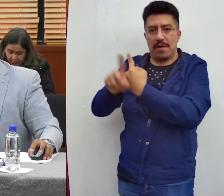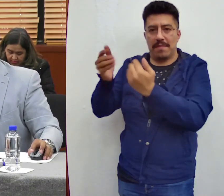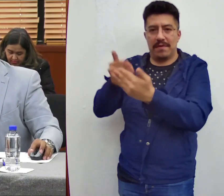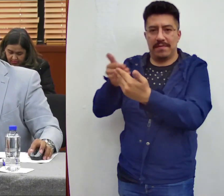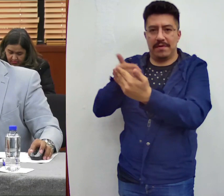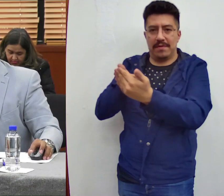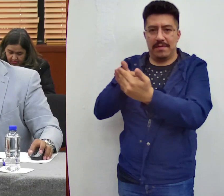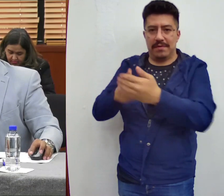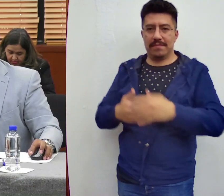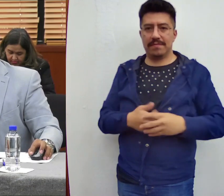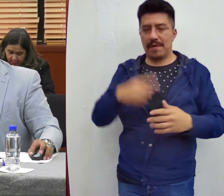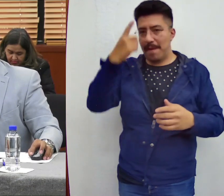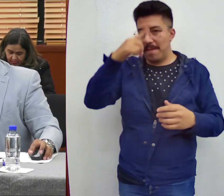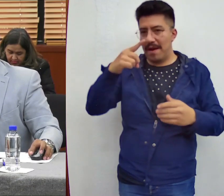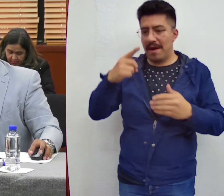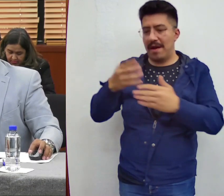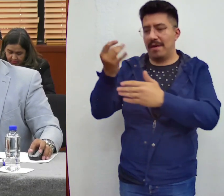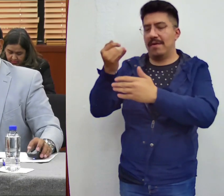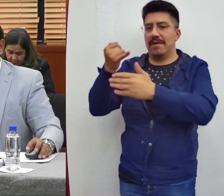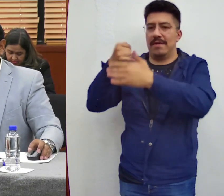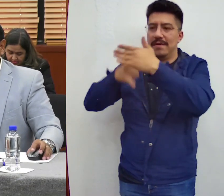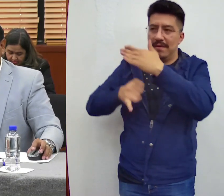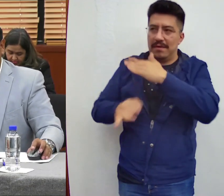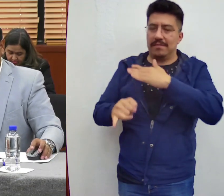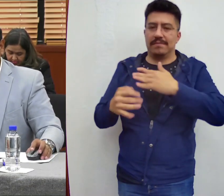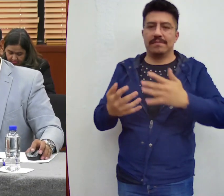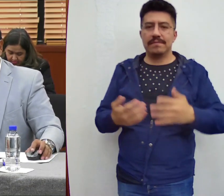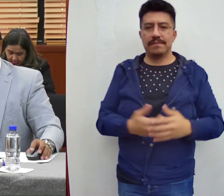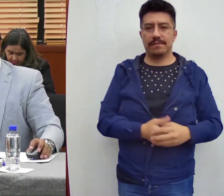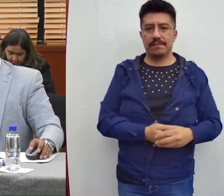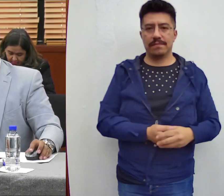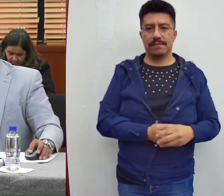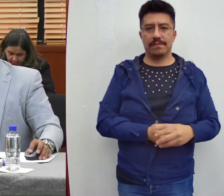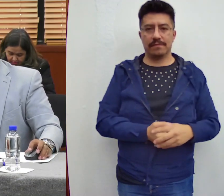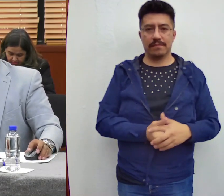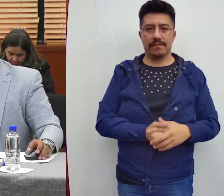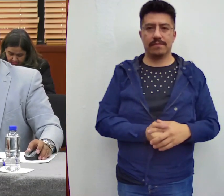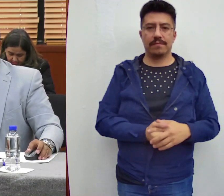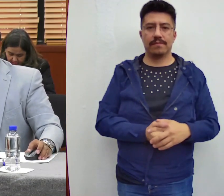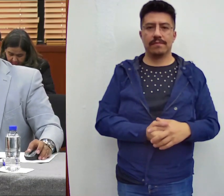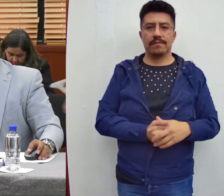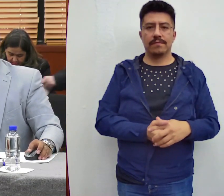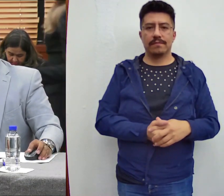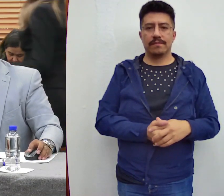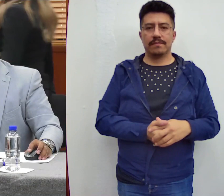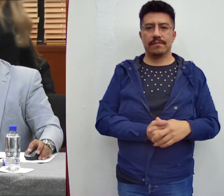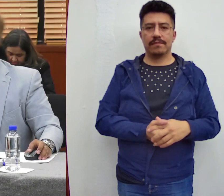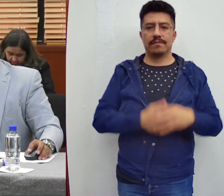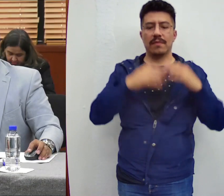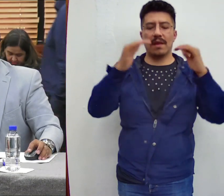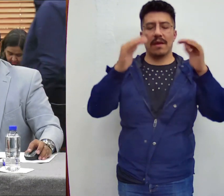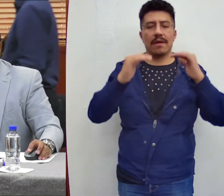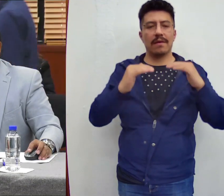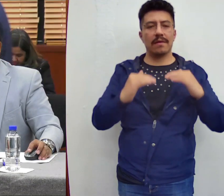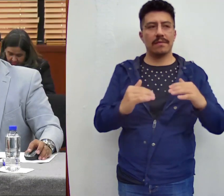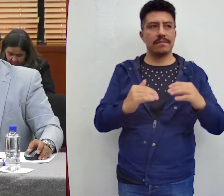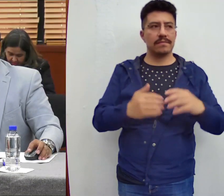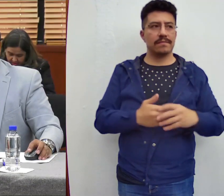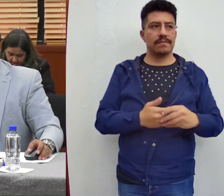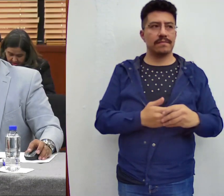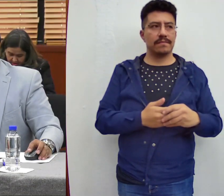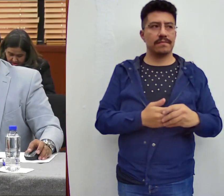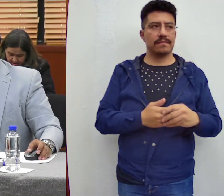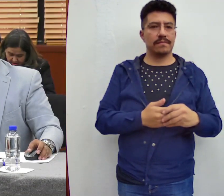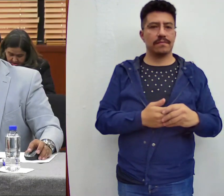para evitar caer en esta cuestión semántica de prevenir la discapacidad. En la siguiente fracción, la octava, habla